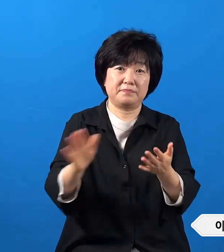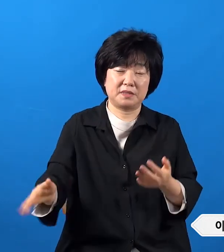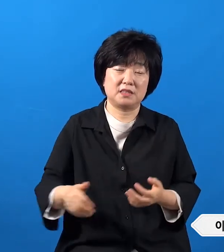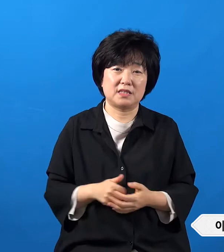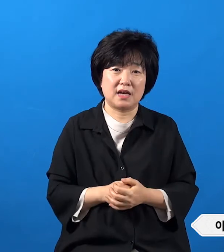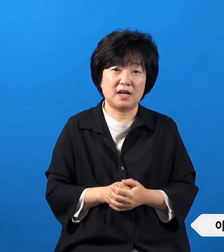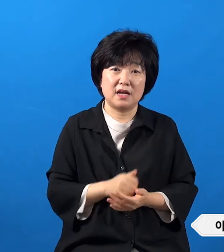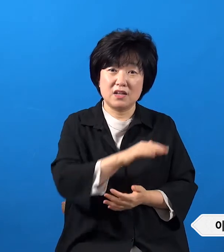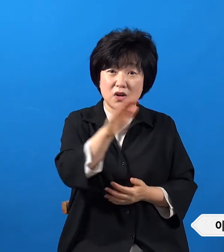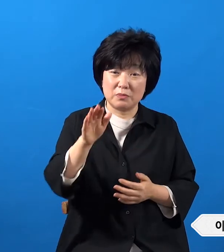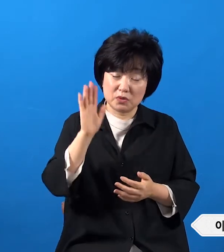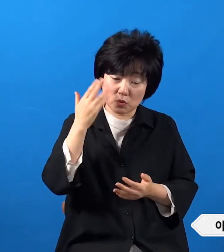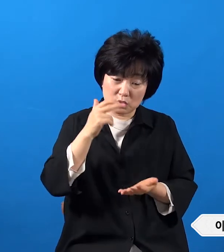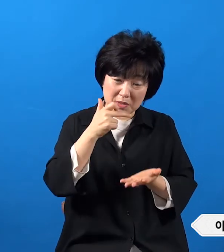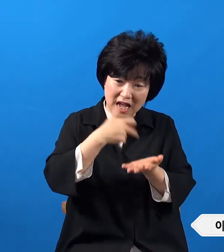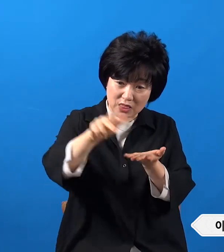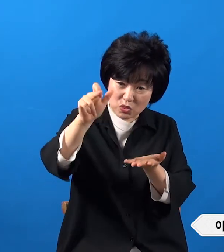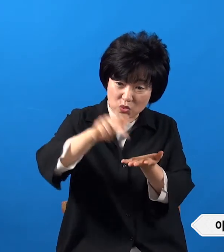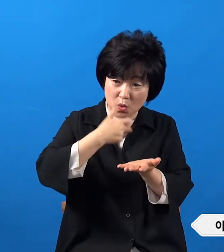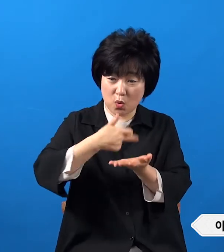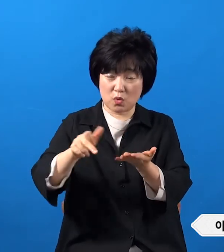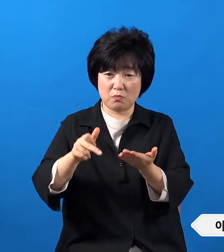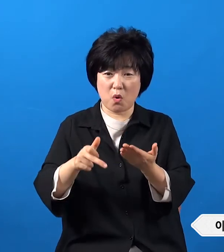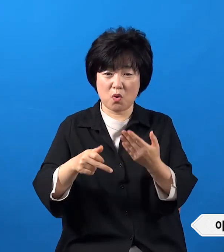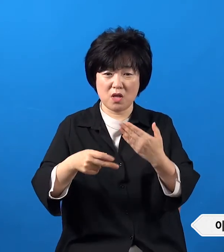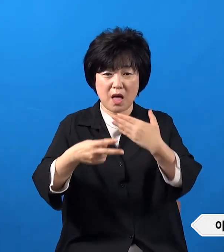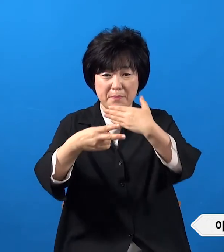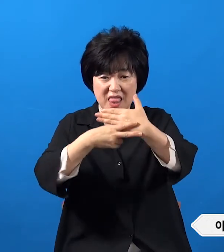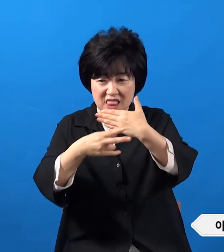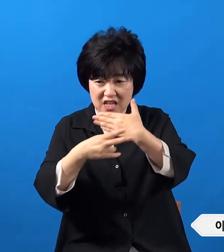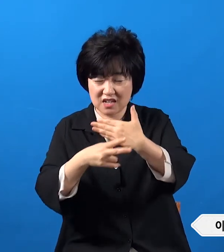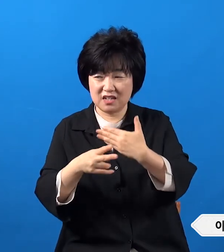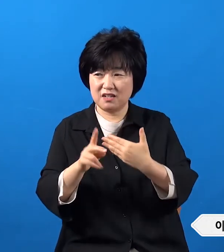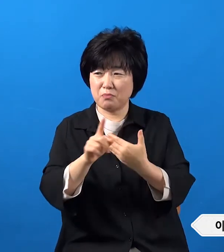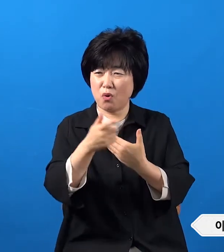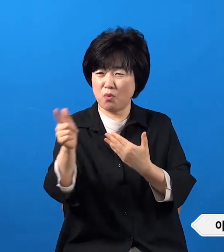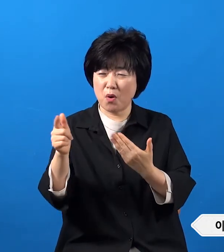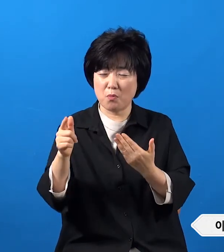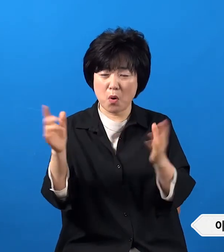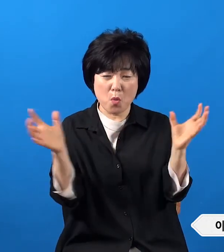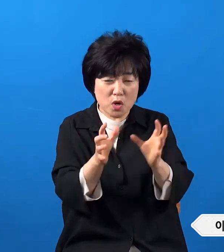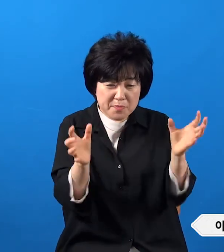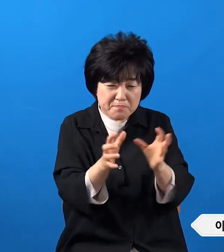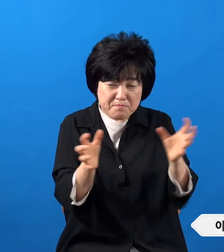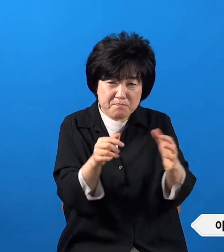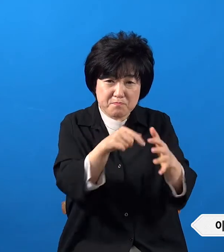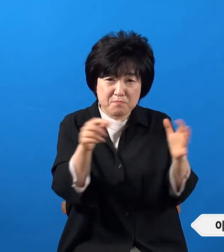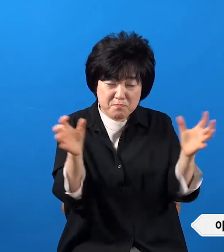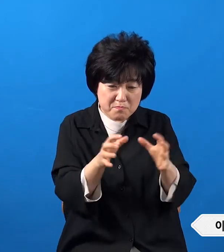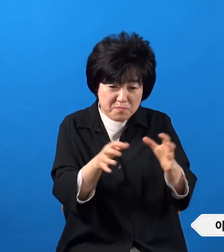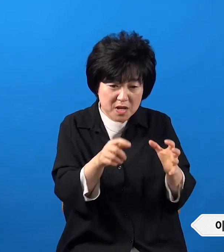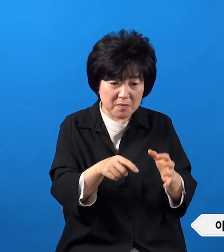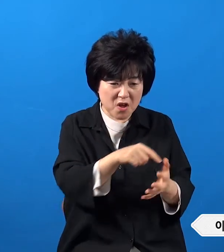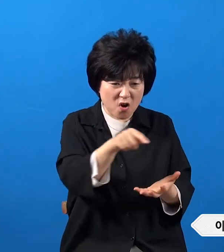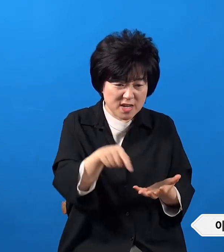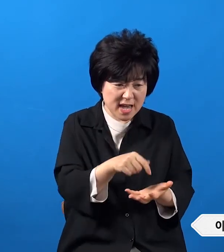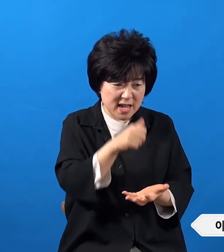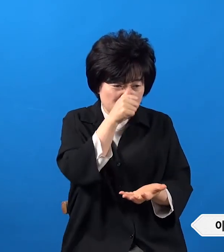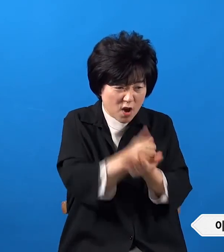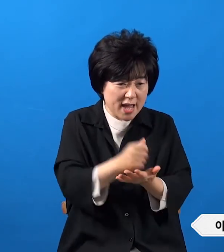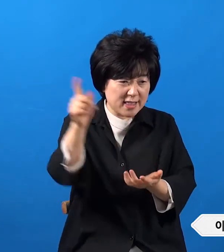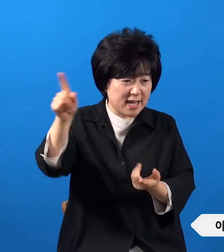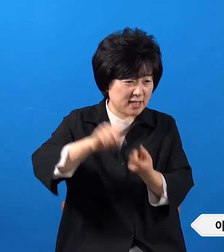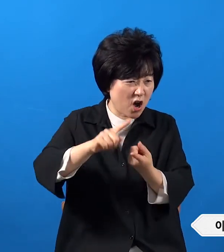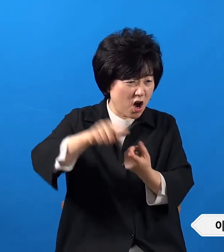요즘 우리가 카톡을 많이 하고 동아리 밴드를 많이 가입하고 있는데 어떤 밴드에 들어가면 거기 정죄의 영이